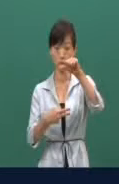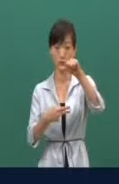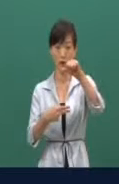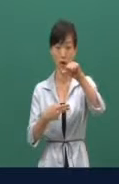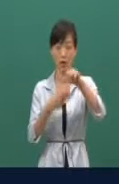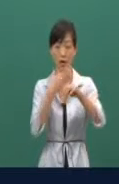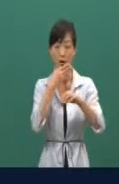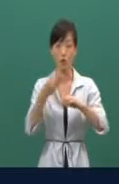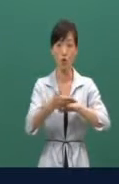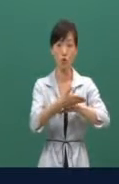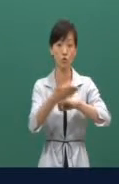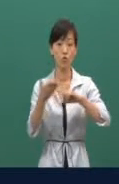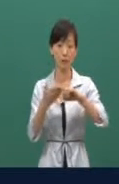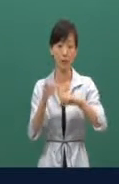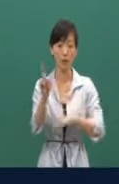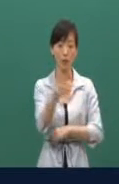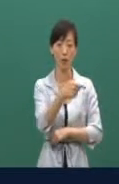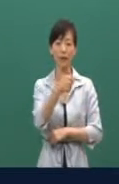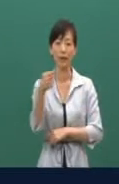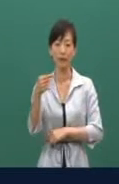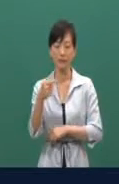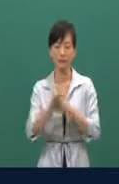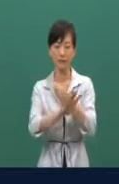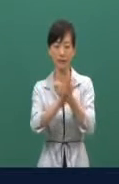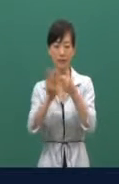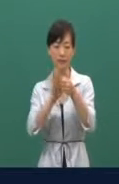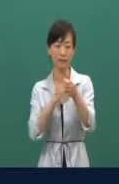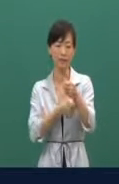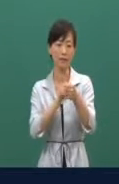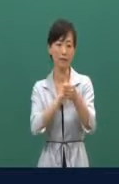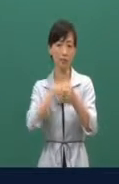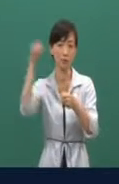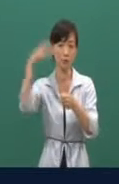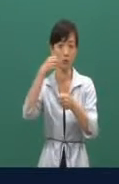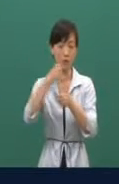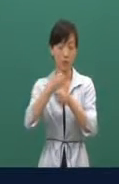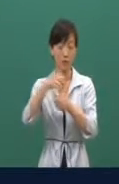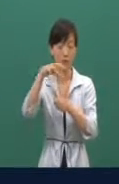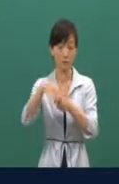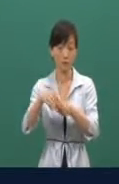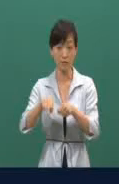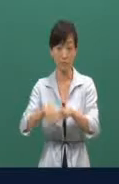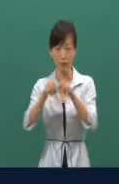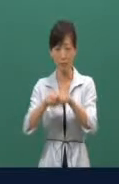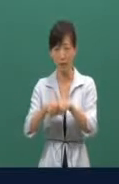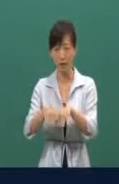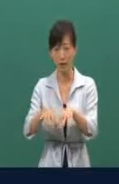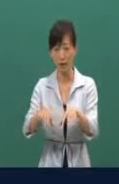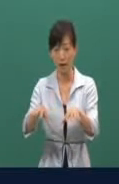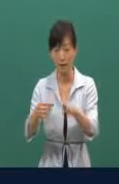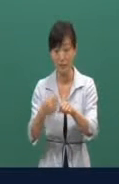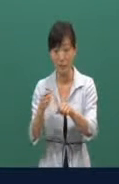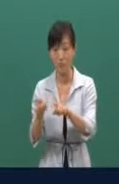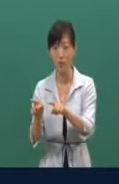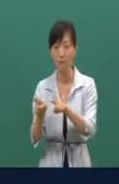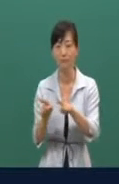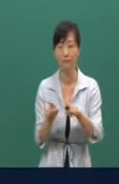2日、福島第一原発の事故を受け、県は原子力防災計画